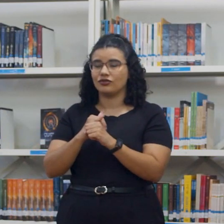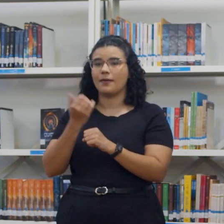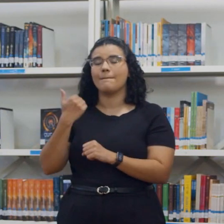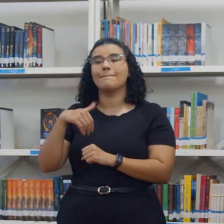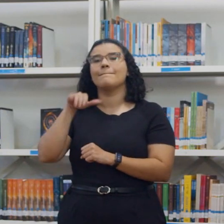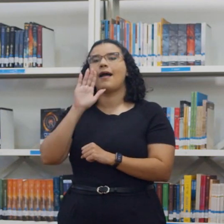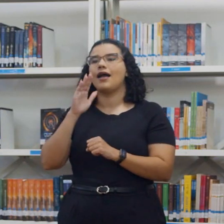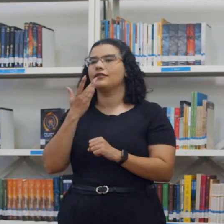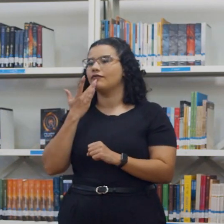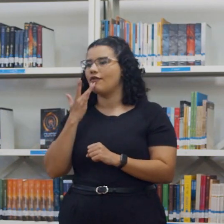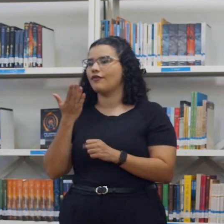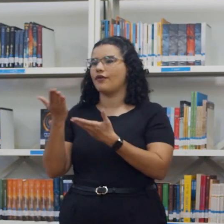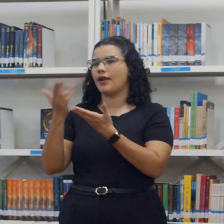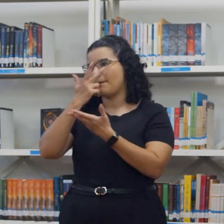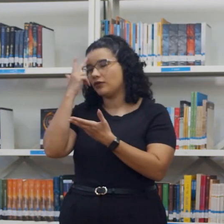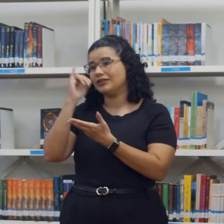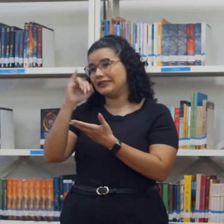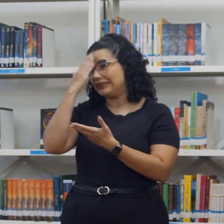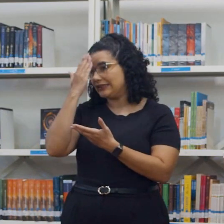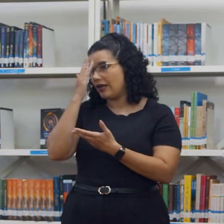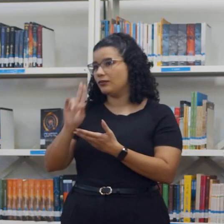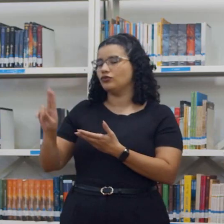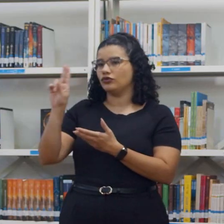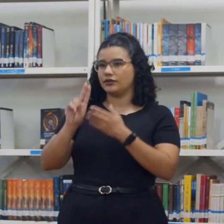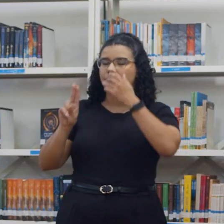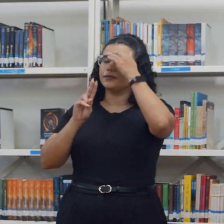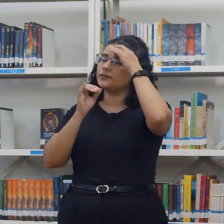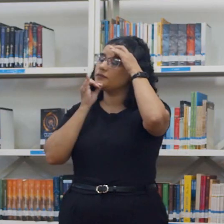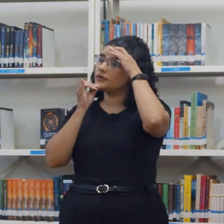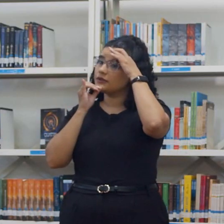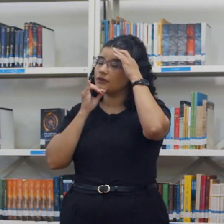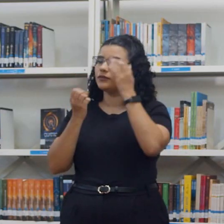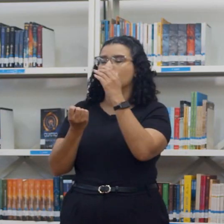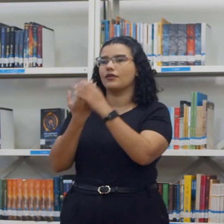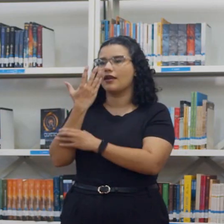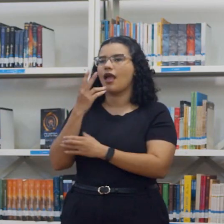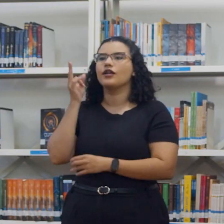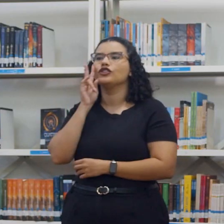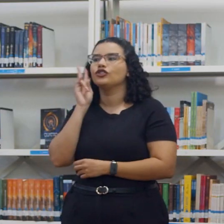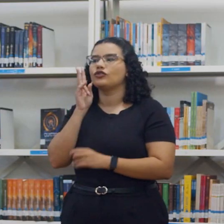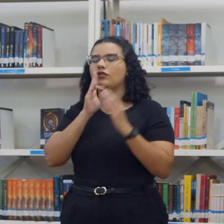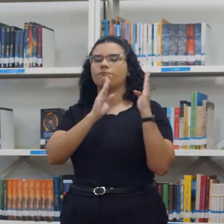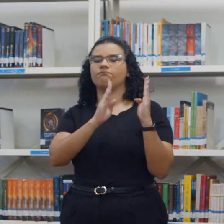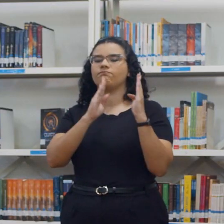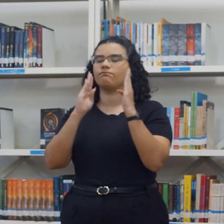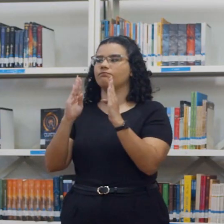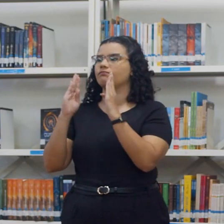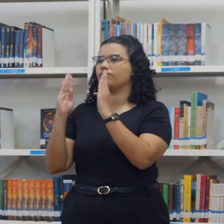gente souber utilizar, criando esses roteiros,